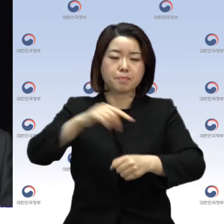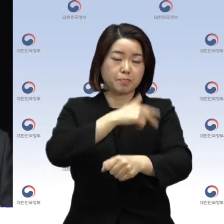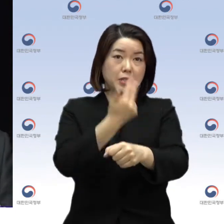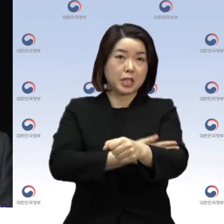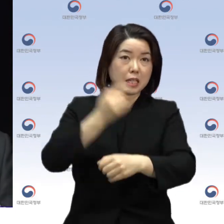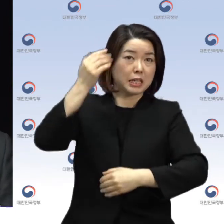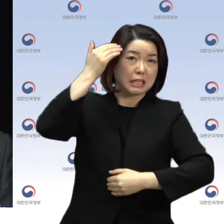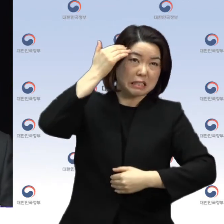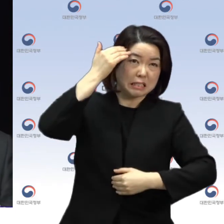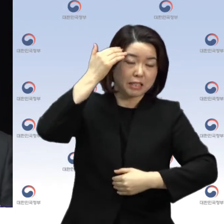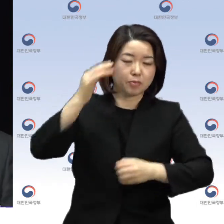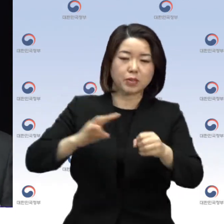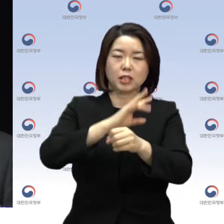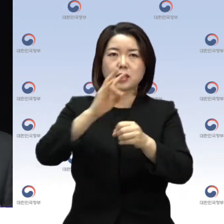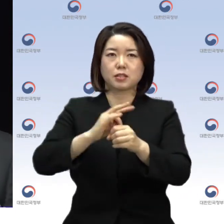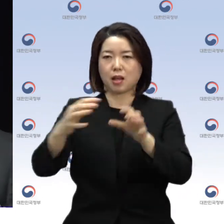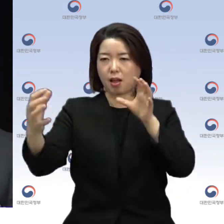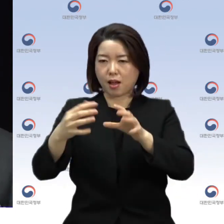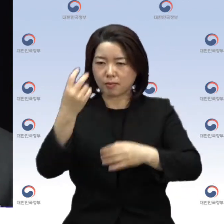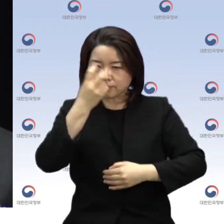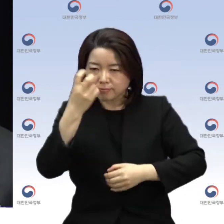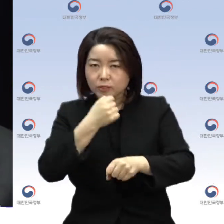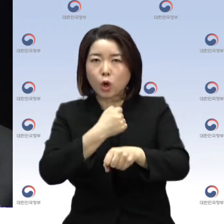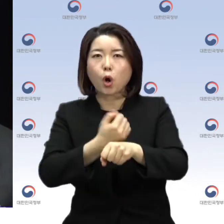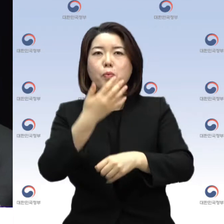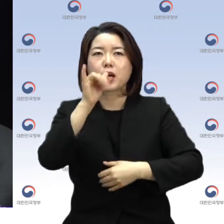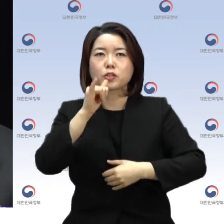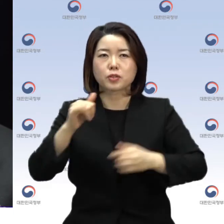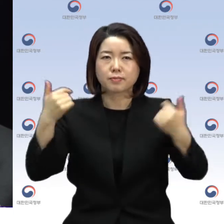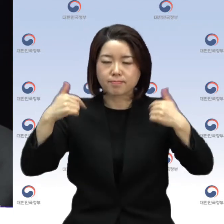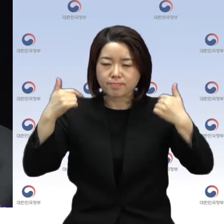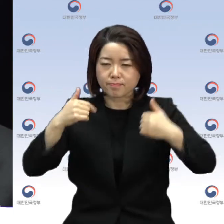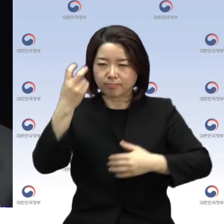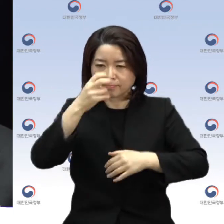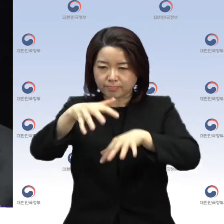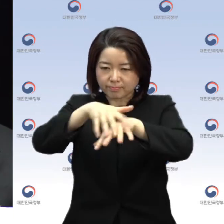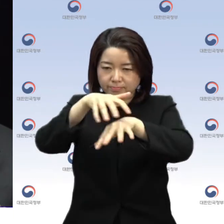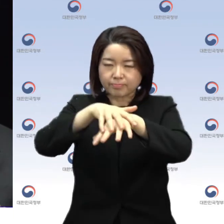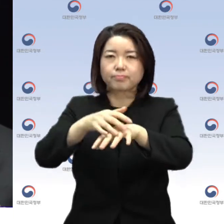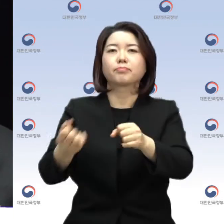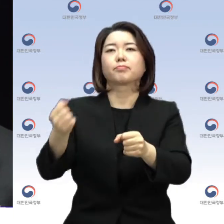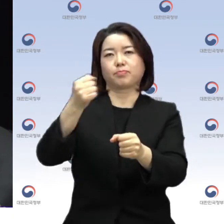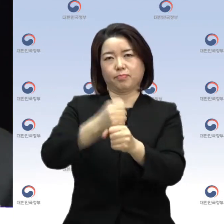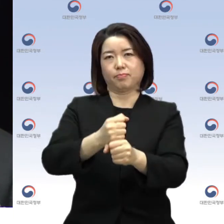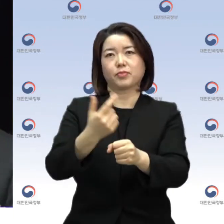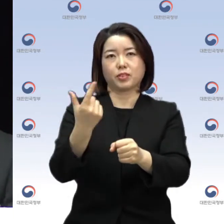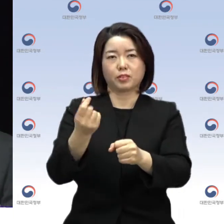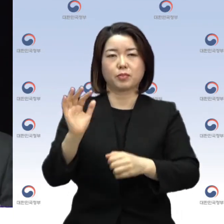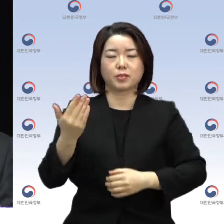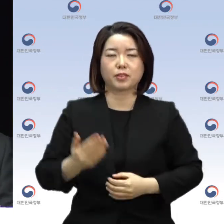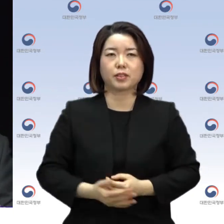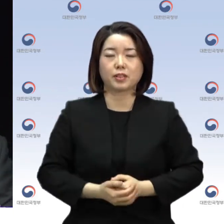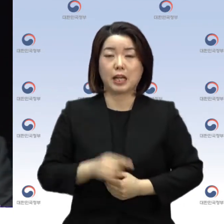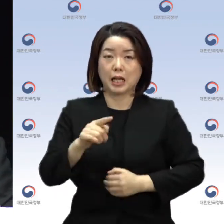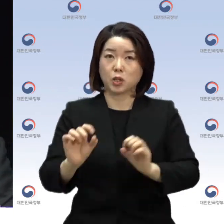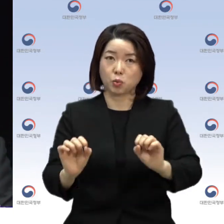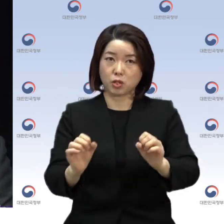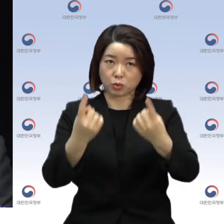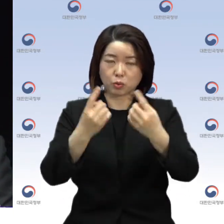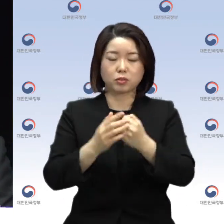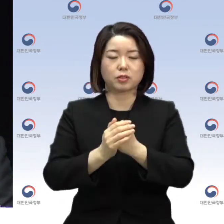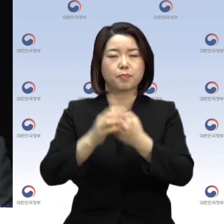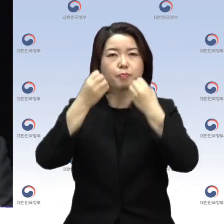24시간 통합 점검할 수 있는 상시 모니터링 체계를 구축하겠습니다. 이와